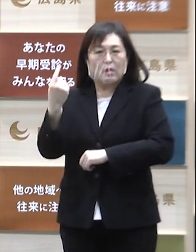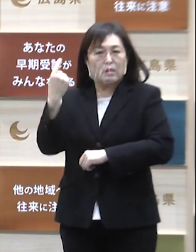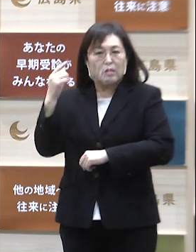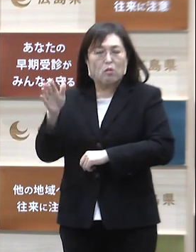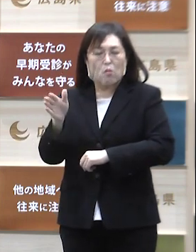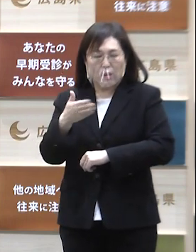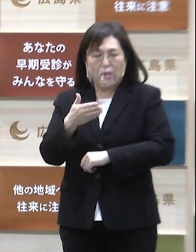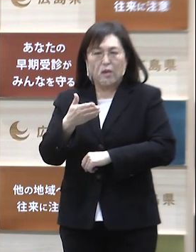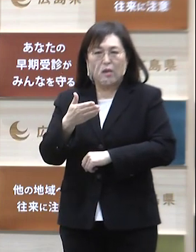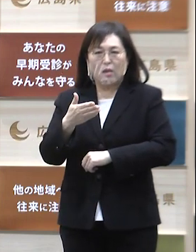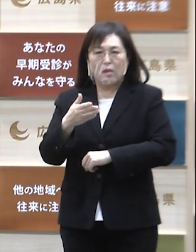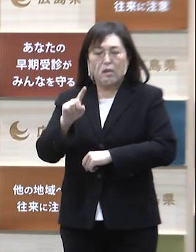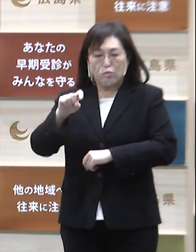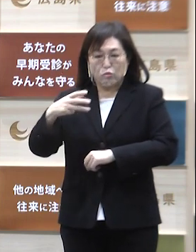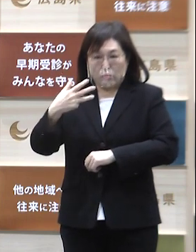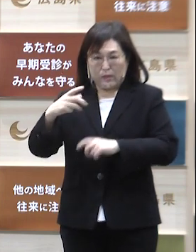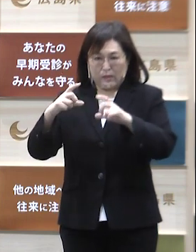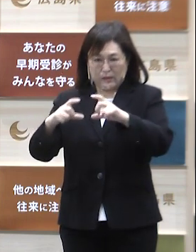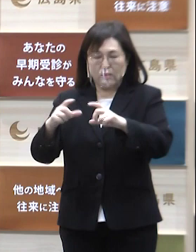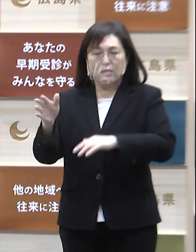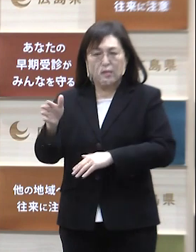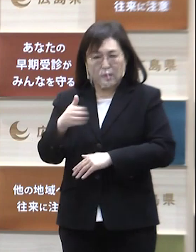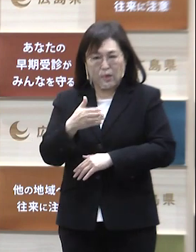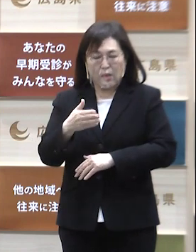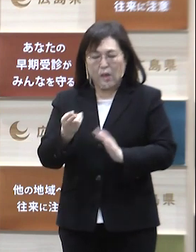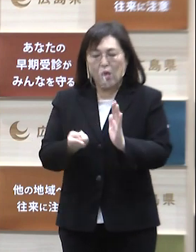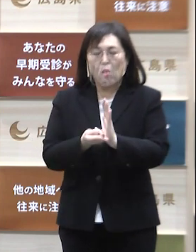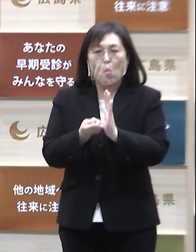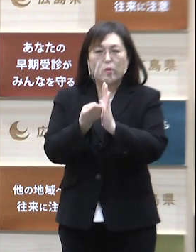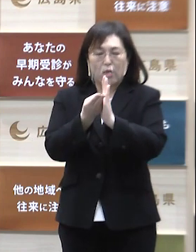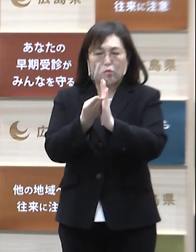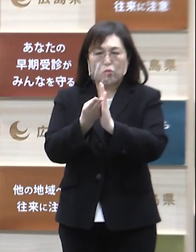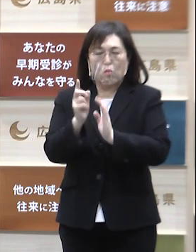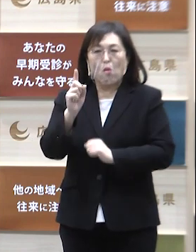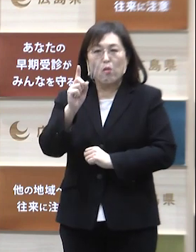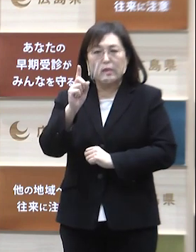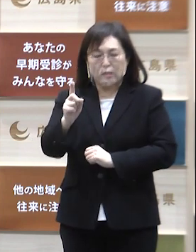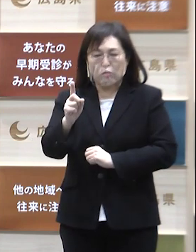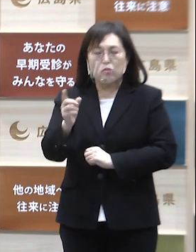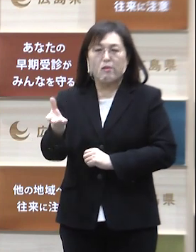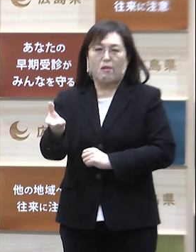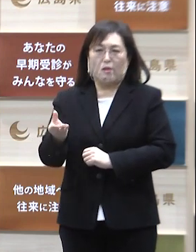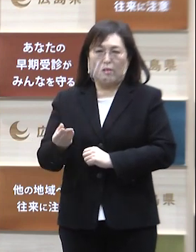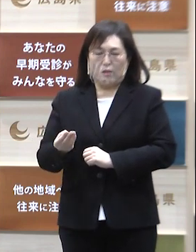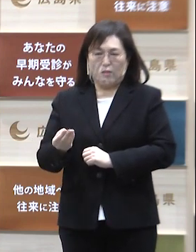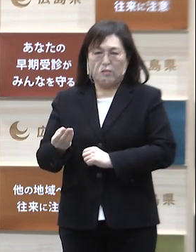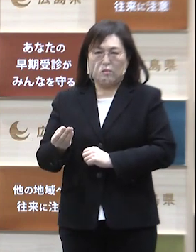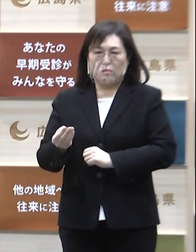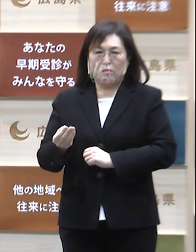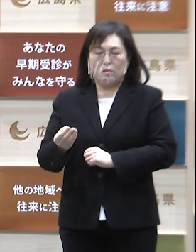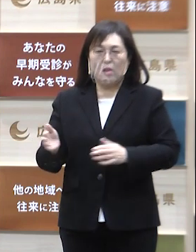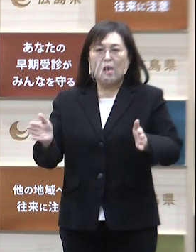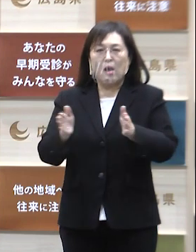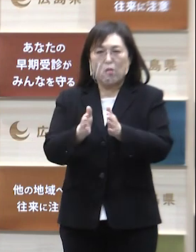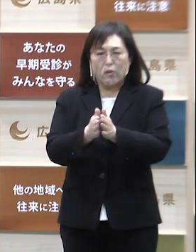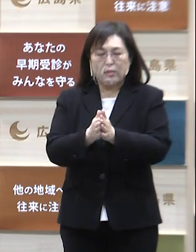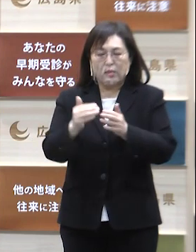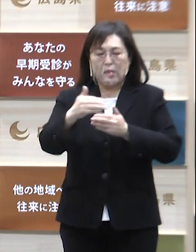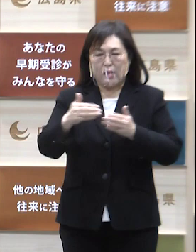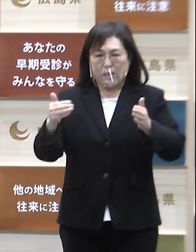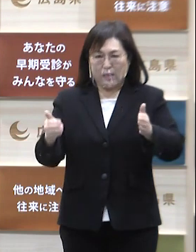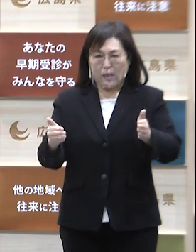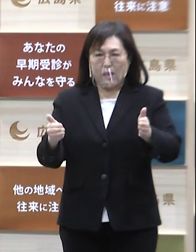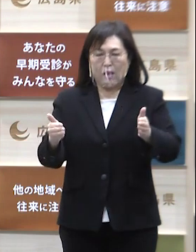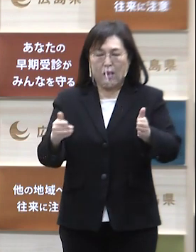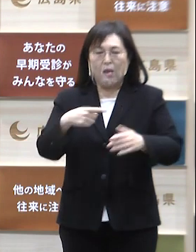2018日からホテルを移動の稼働を始めまして、合計で150室の宿泊